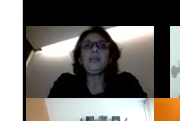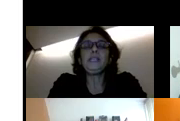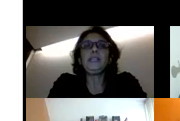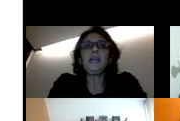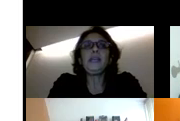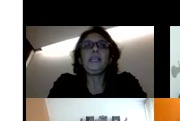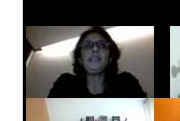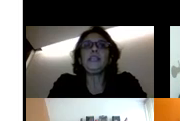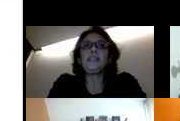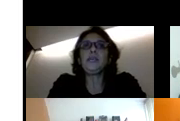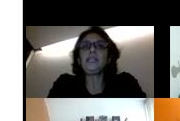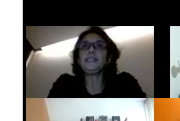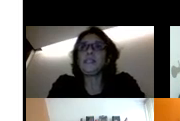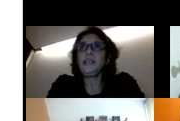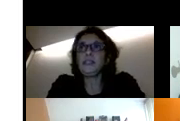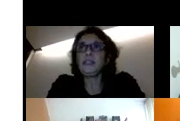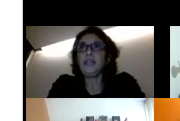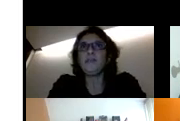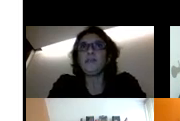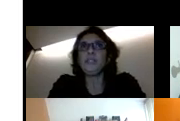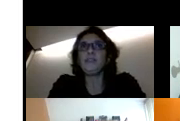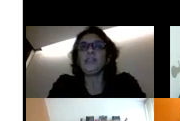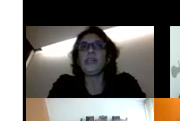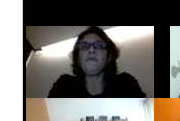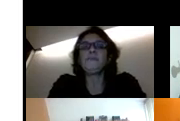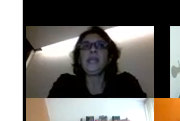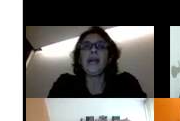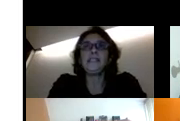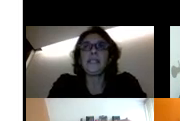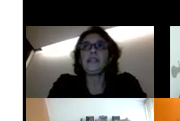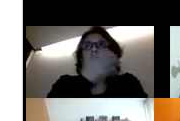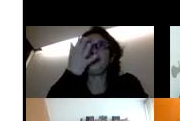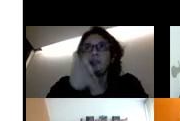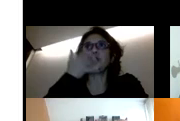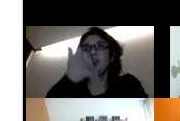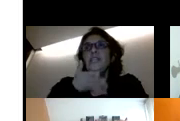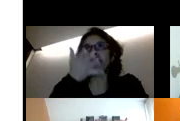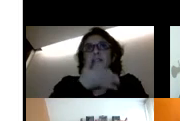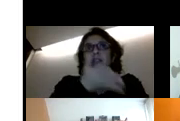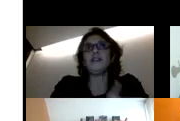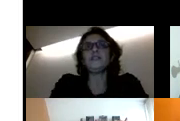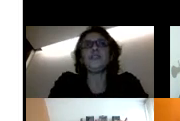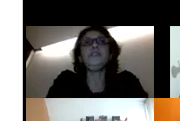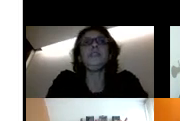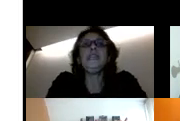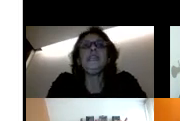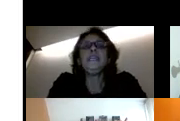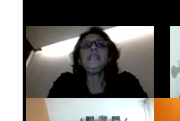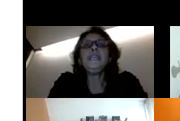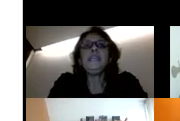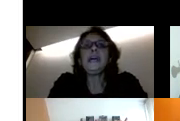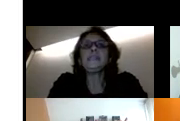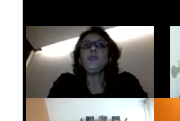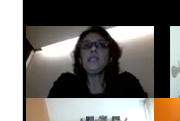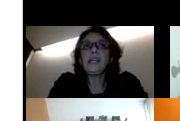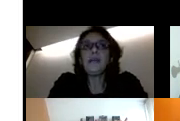la que permitía ir directamente al señante al momento de hacer los procesos de narración,